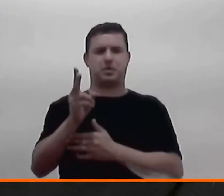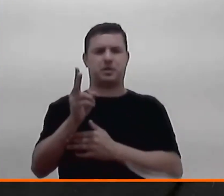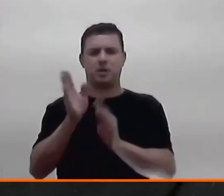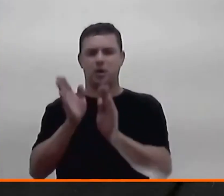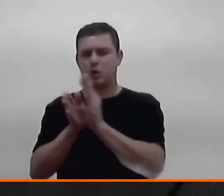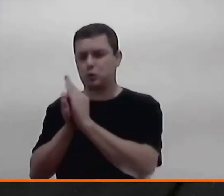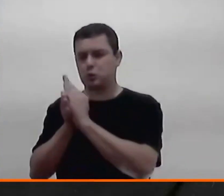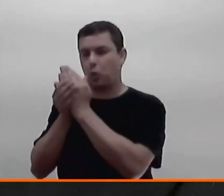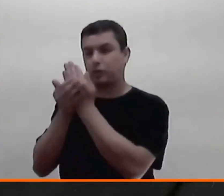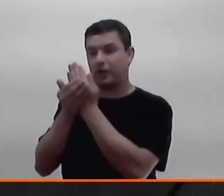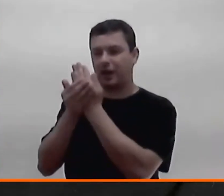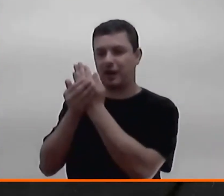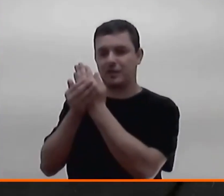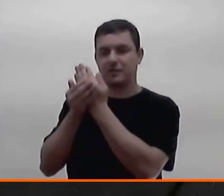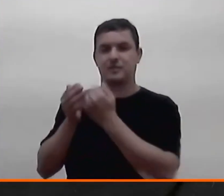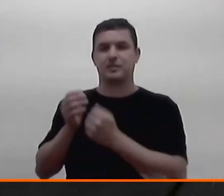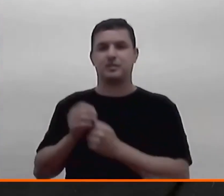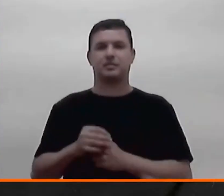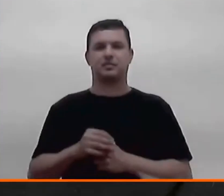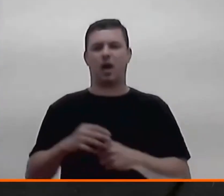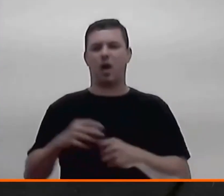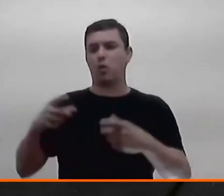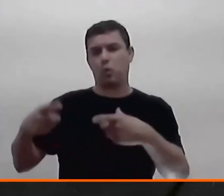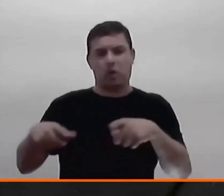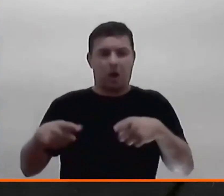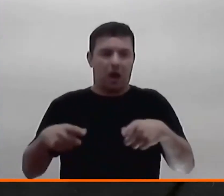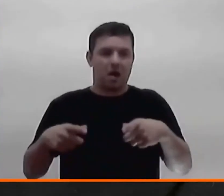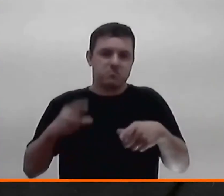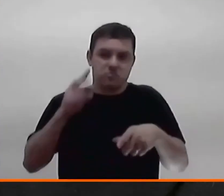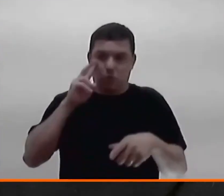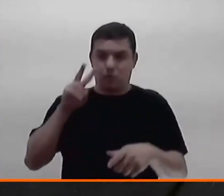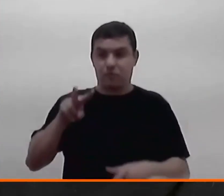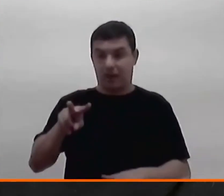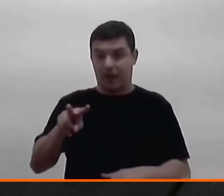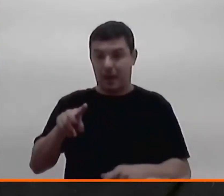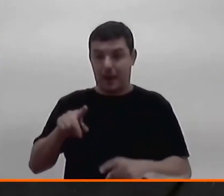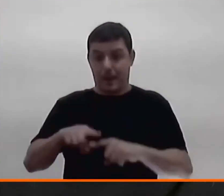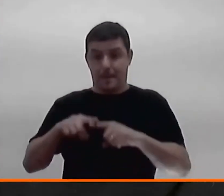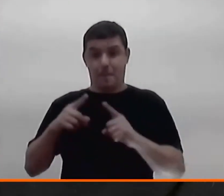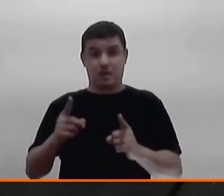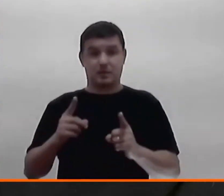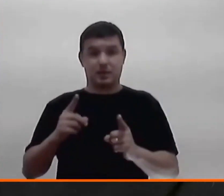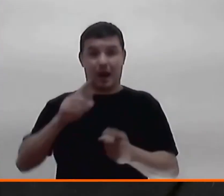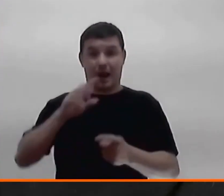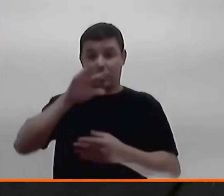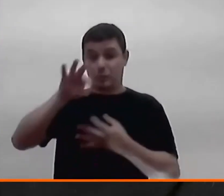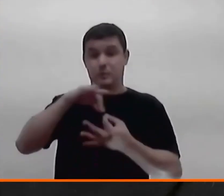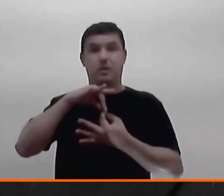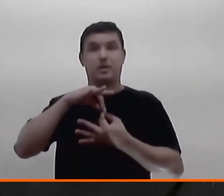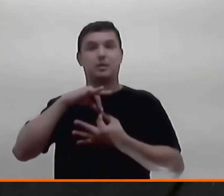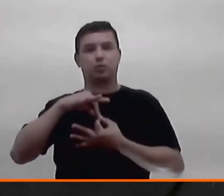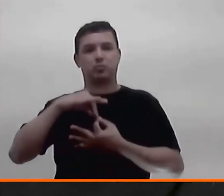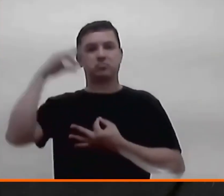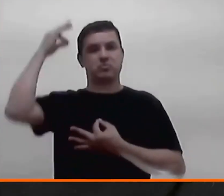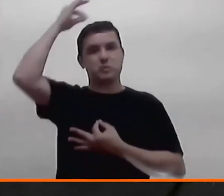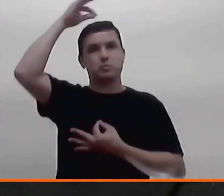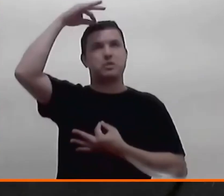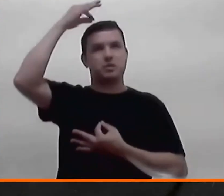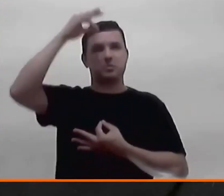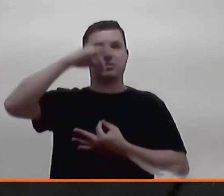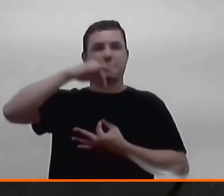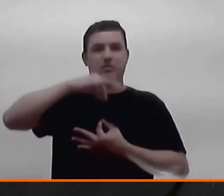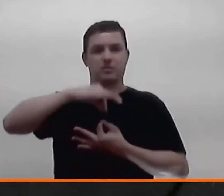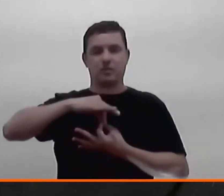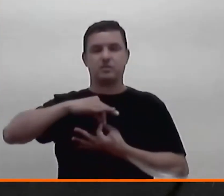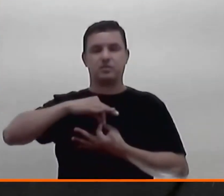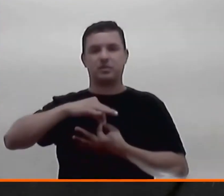lugar físico. Esse refúgio nosso é uma pessoa. Oh, Senhor Jesus. Aí